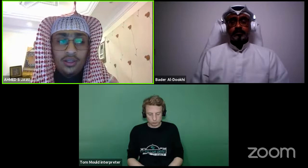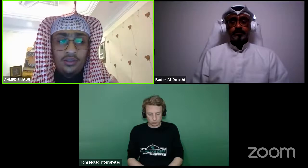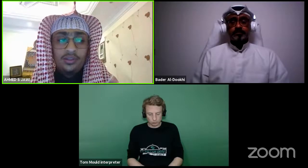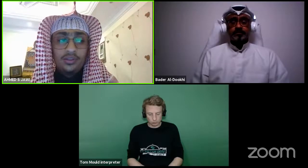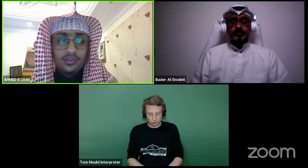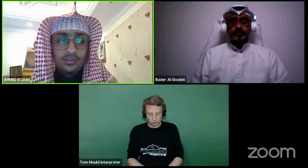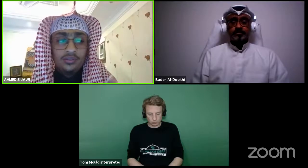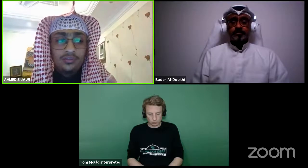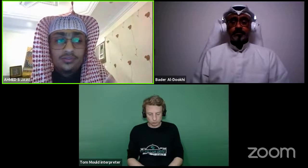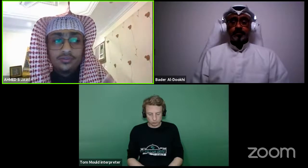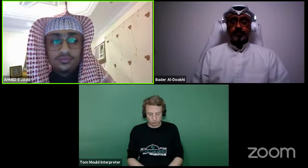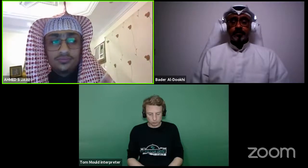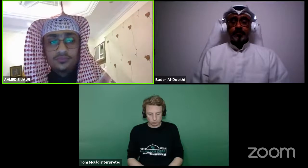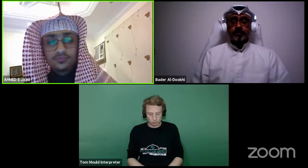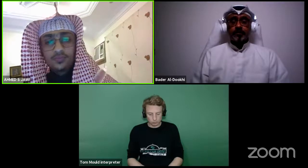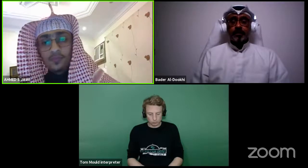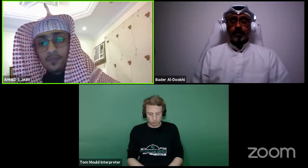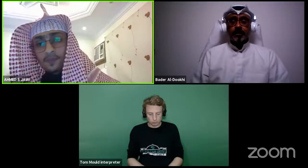لخاطئين.